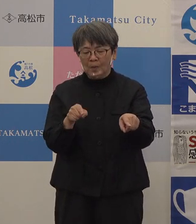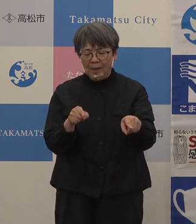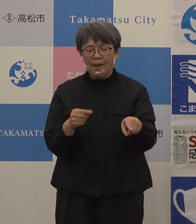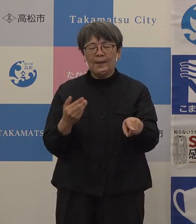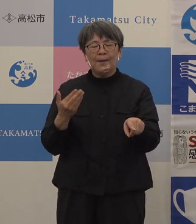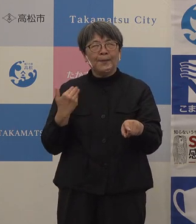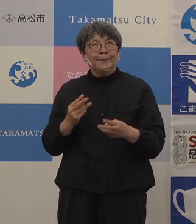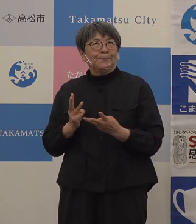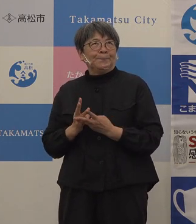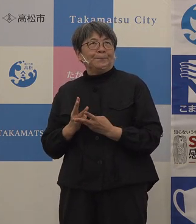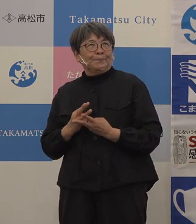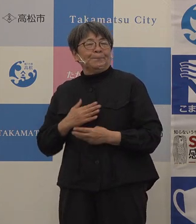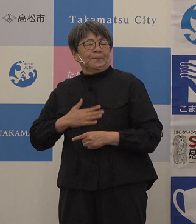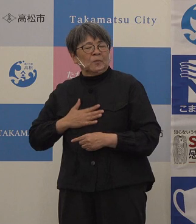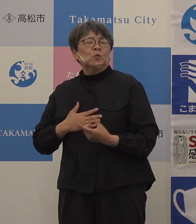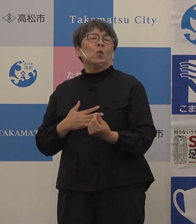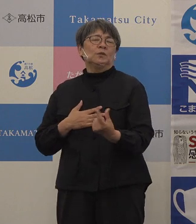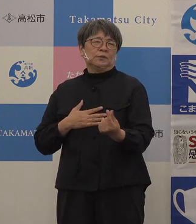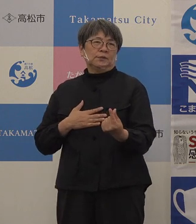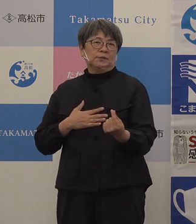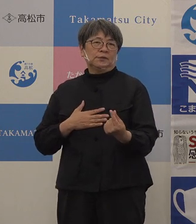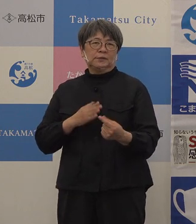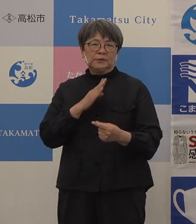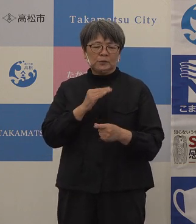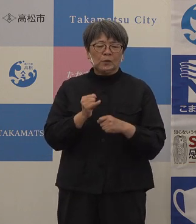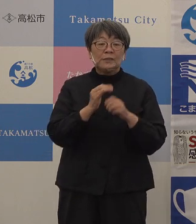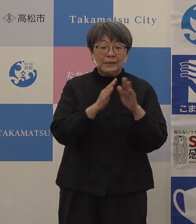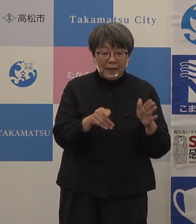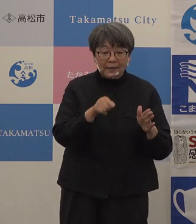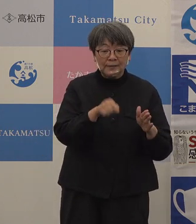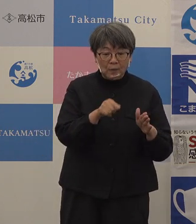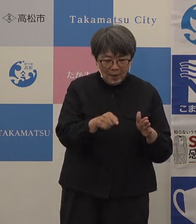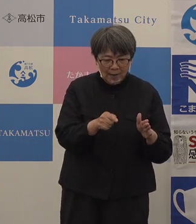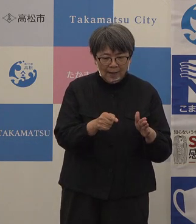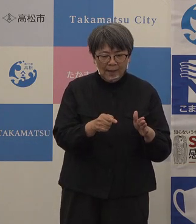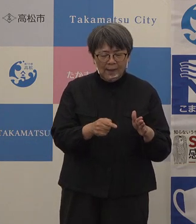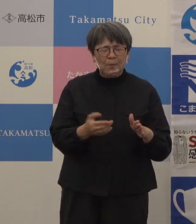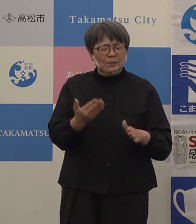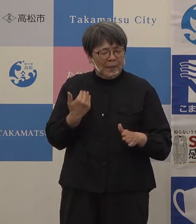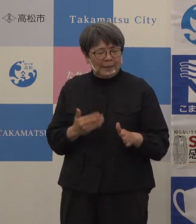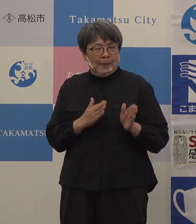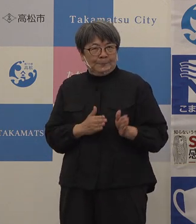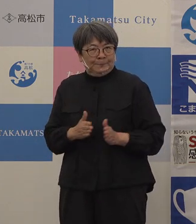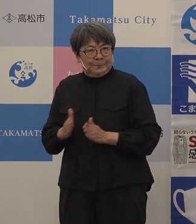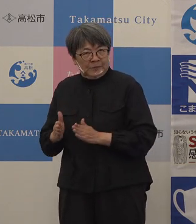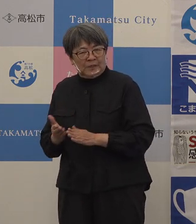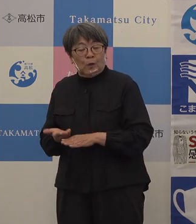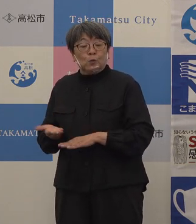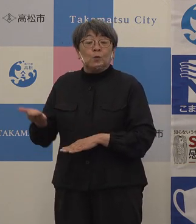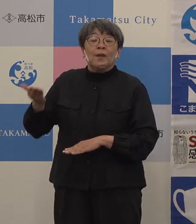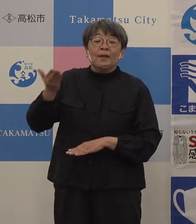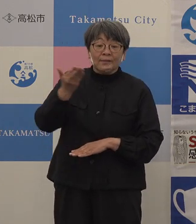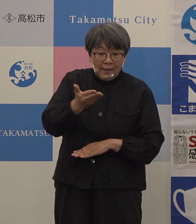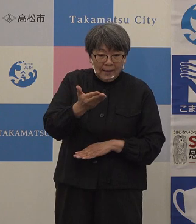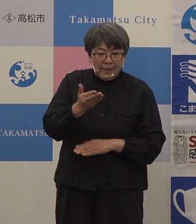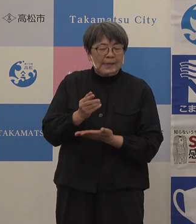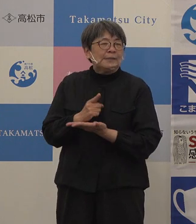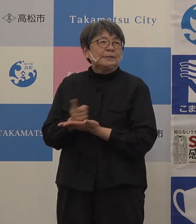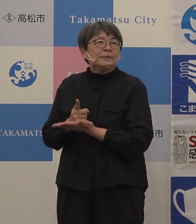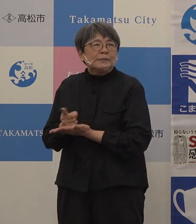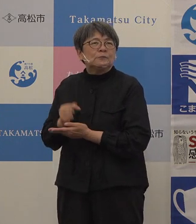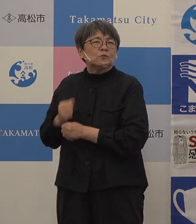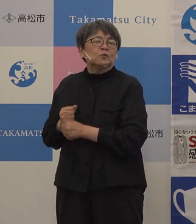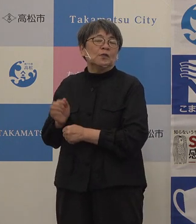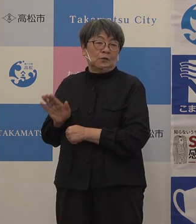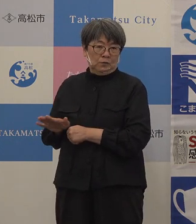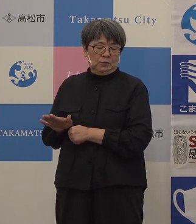定されたものでございますし、実行委員会ではこうした事態も想定した上でその対応指針というものをより